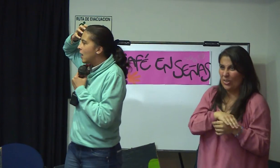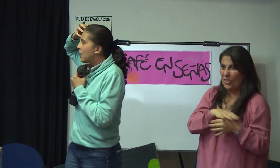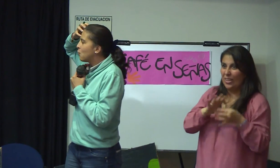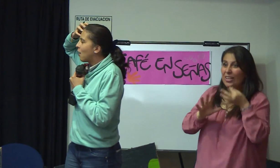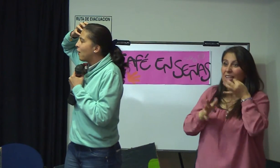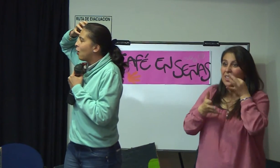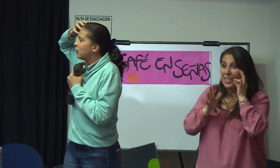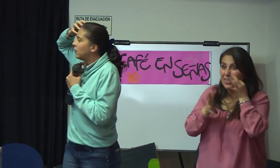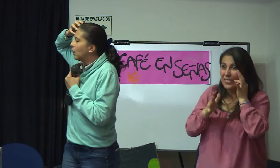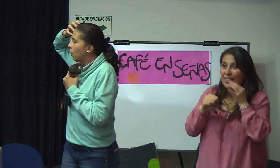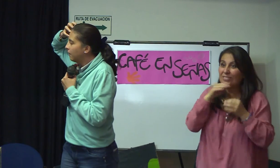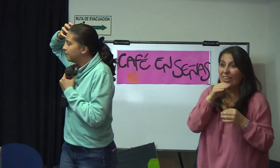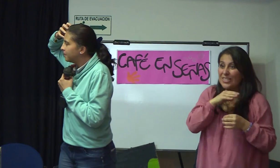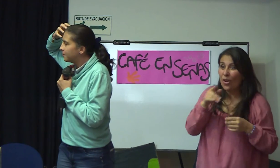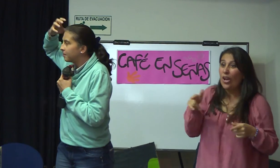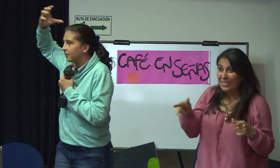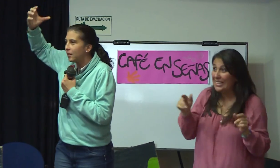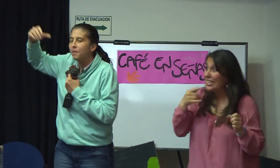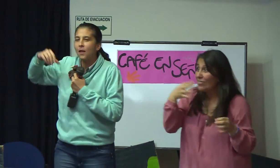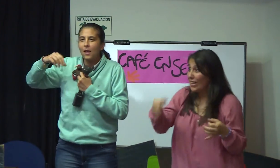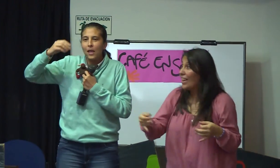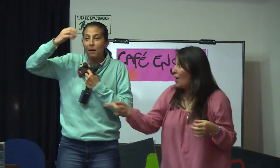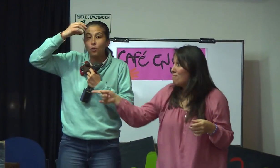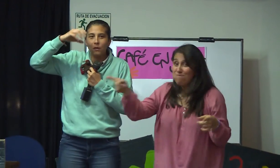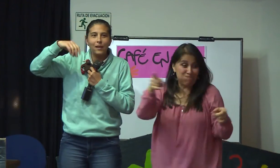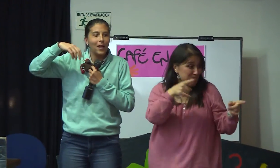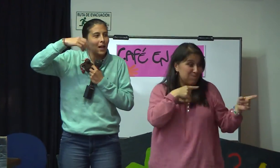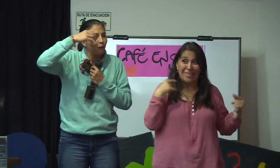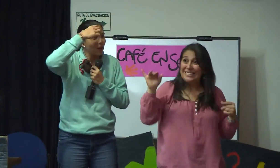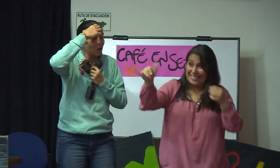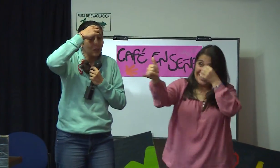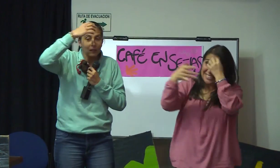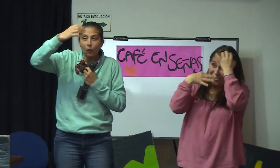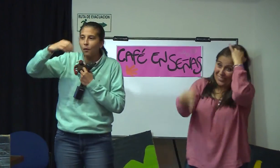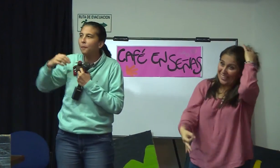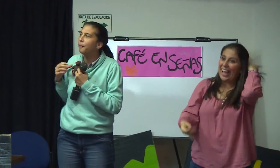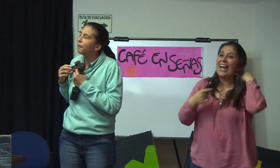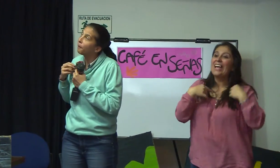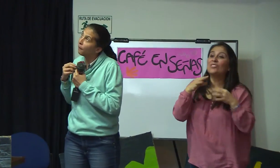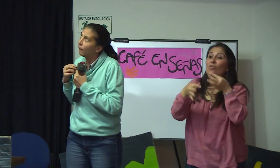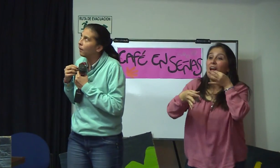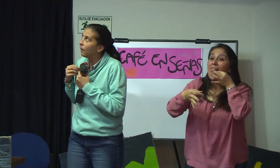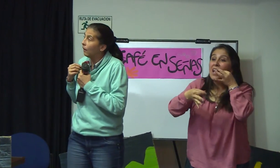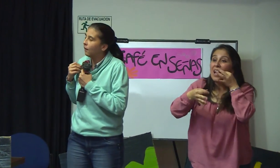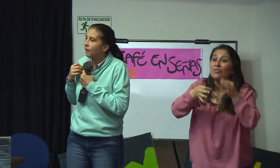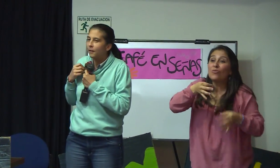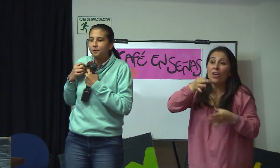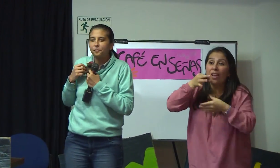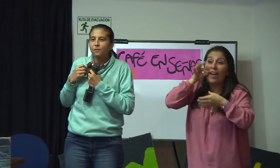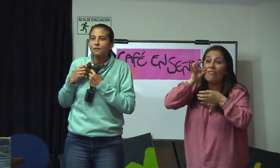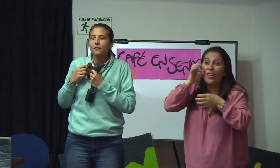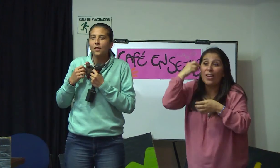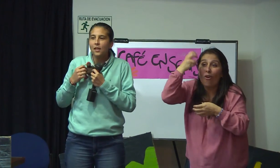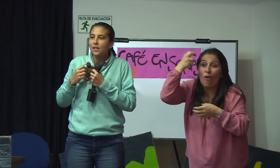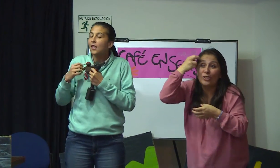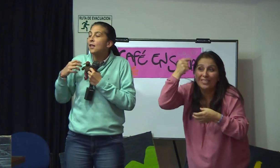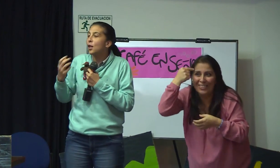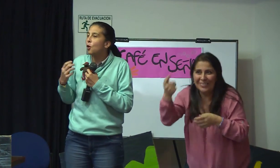Es un café cognitivo. ¿Sí? Perdón, el café cognitivo. si entiendo bien